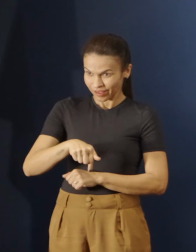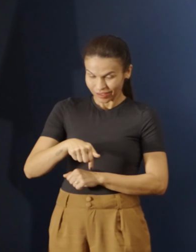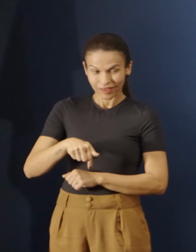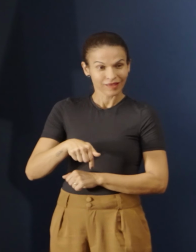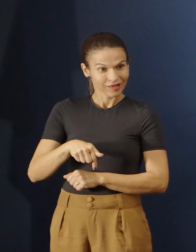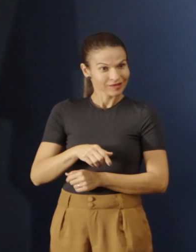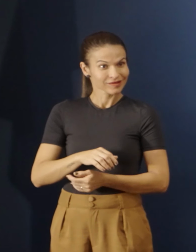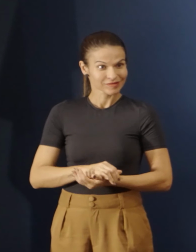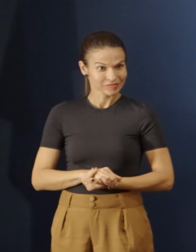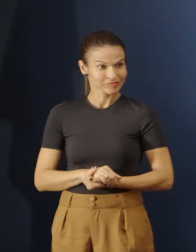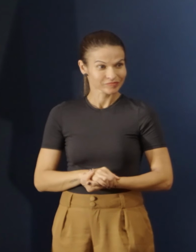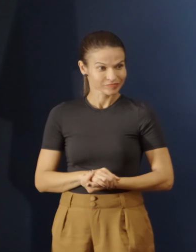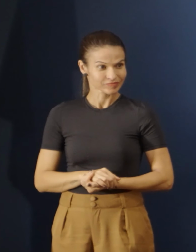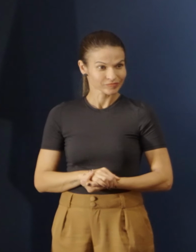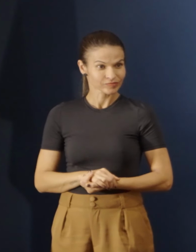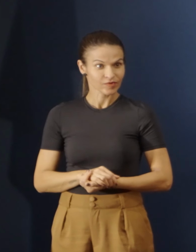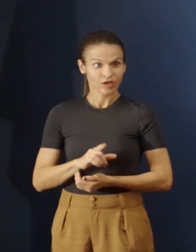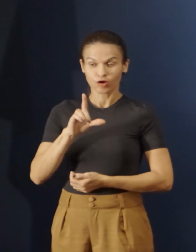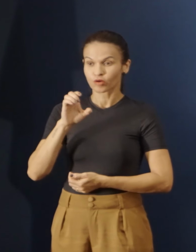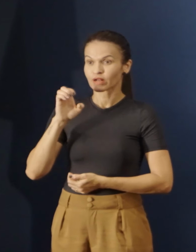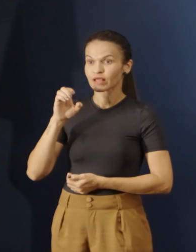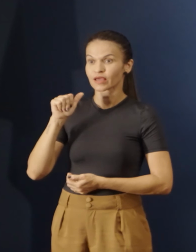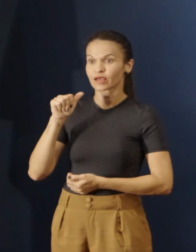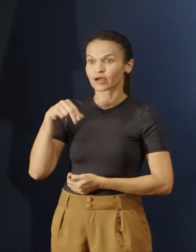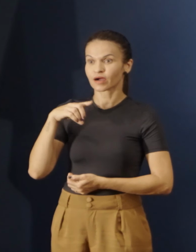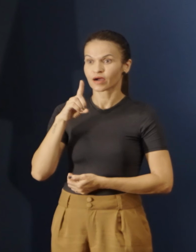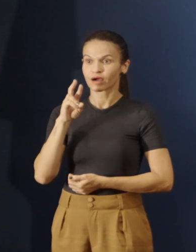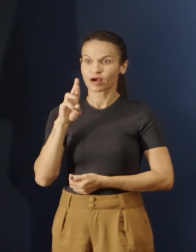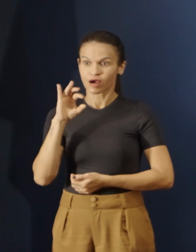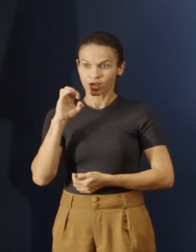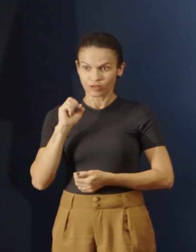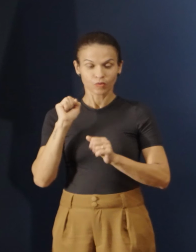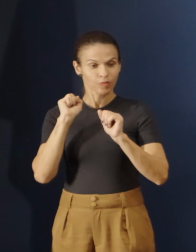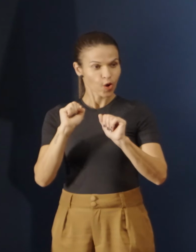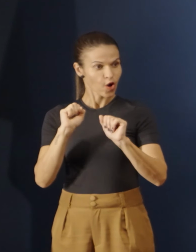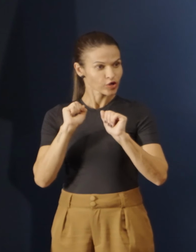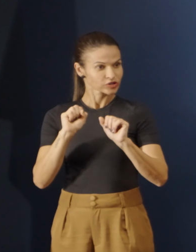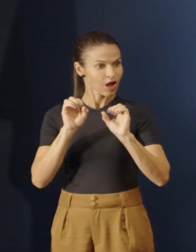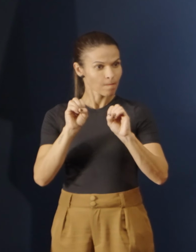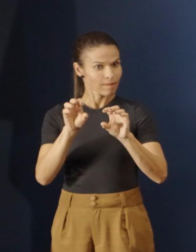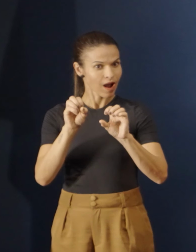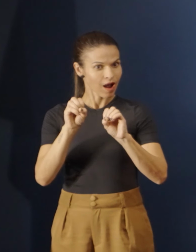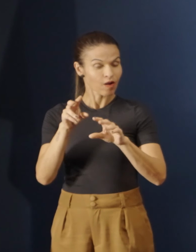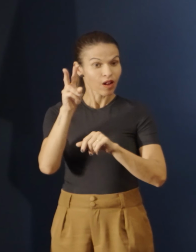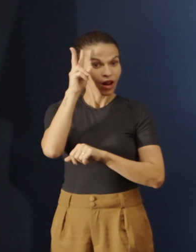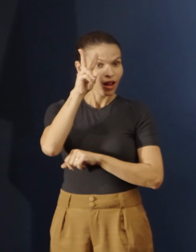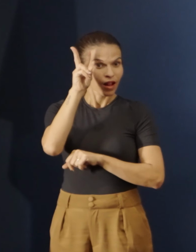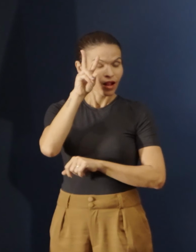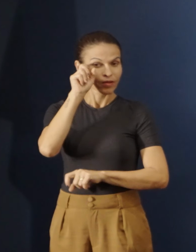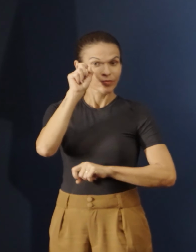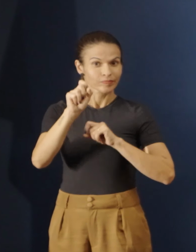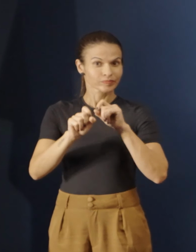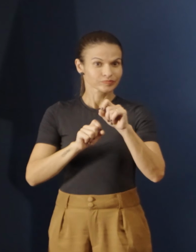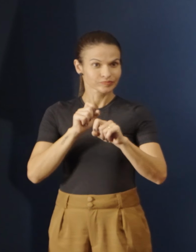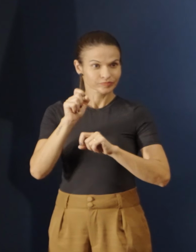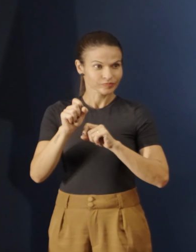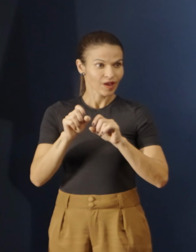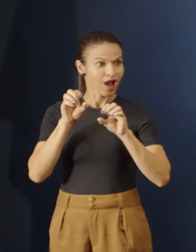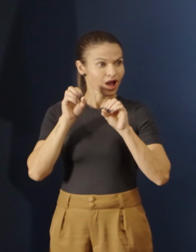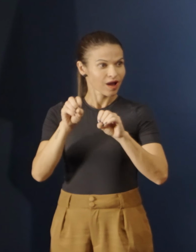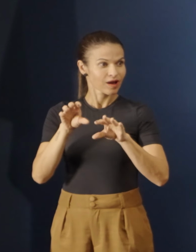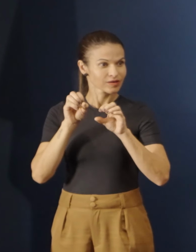É bom que o Leandro pode dar uma aula, lembrando que as